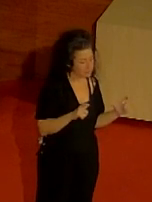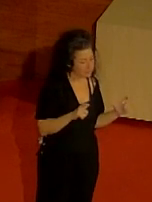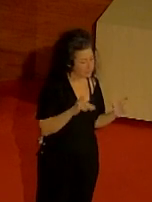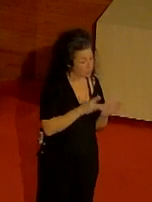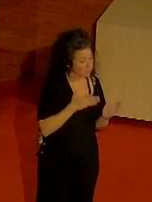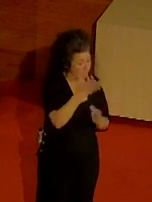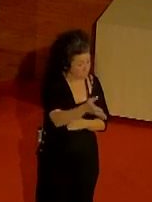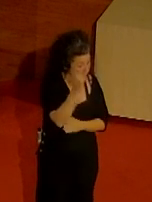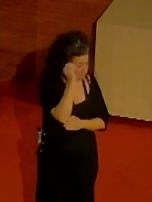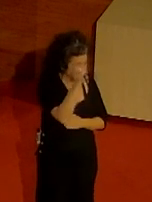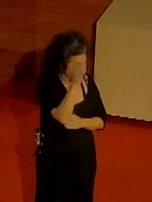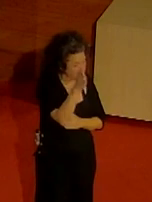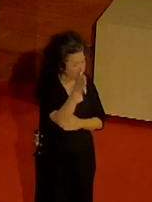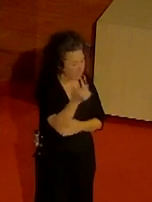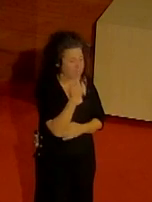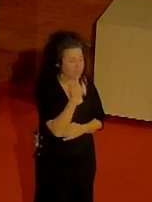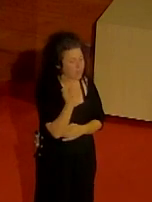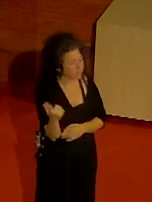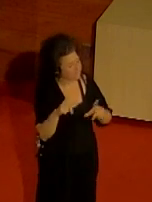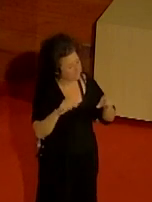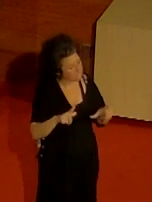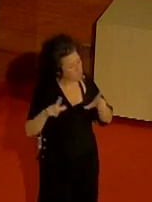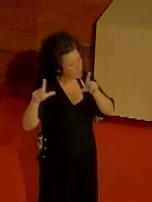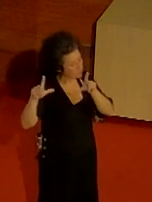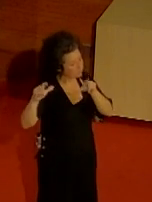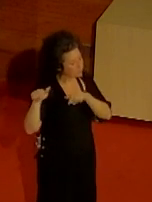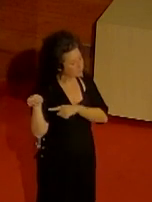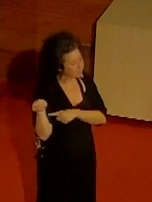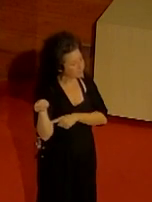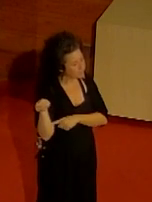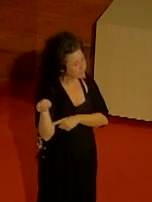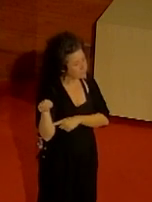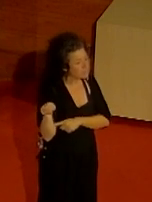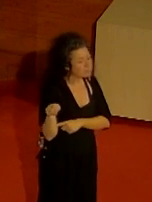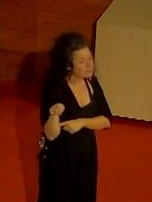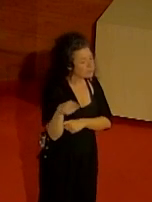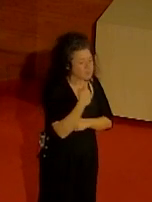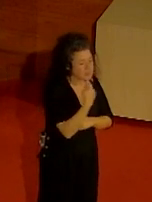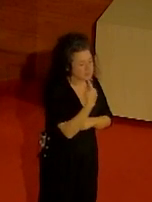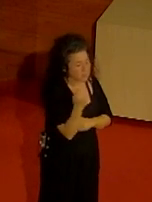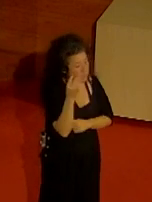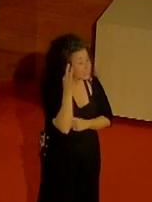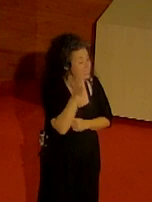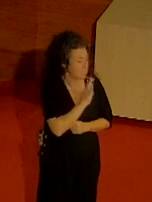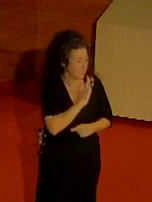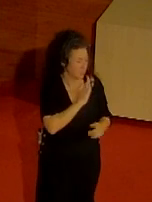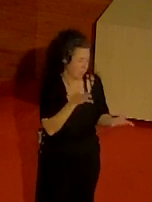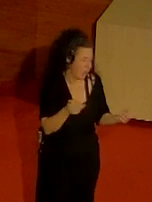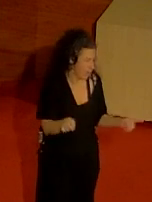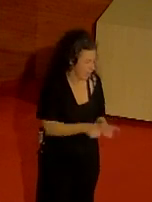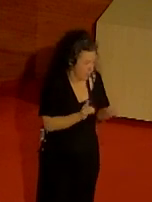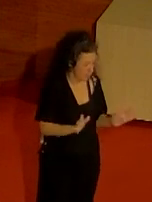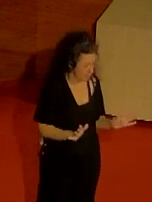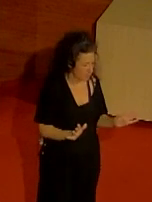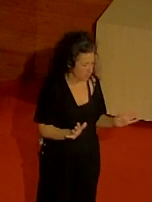conferencia, dijo, ah, en esta fotografía, bueno... Y le dijeron, y una señora, bueno, que da igual, porque